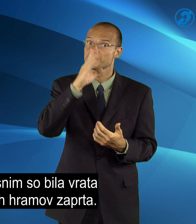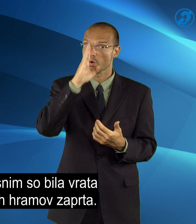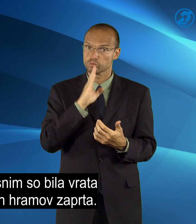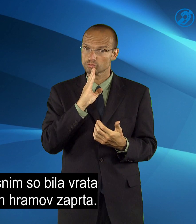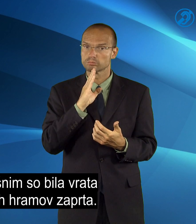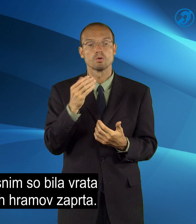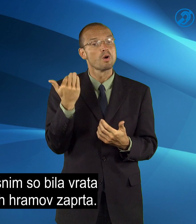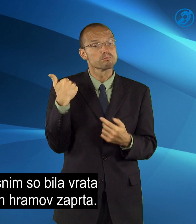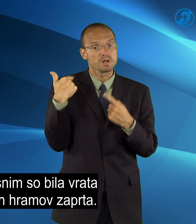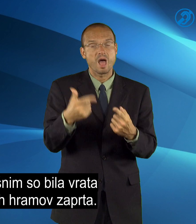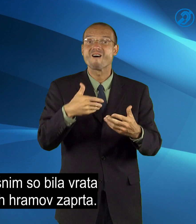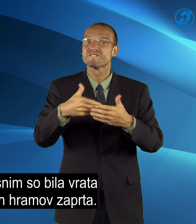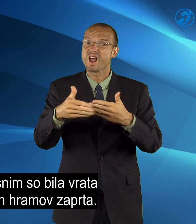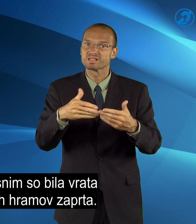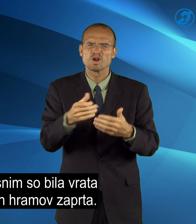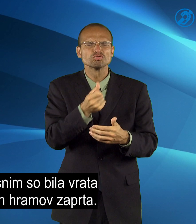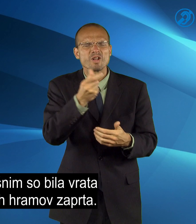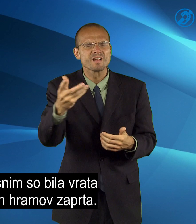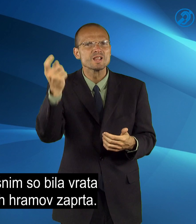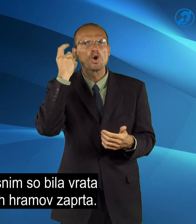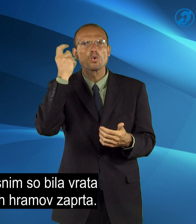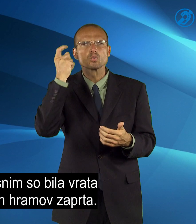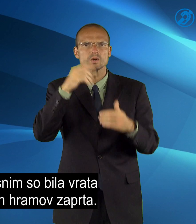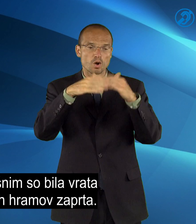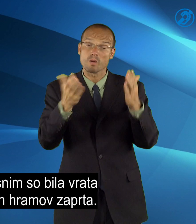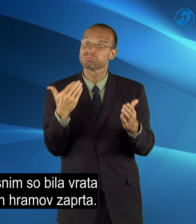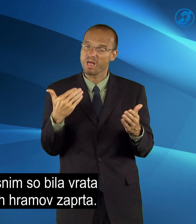Gluhim in naglušnim so bila vrata številnih kulturnih hramov zaprta.